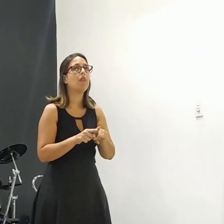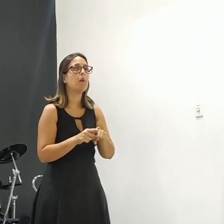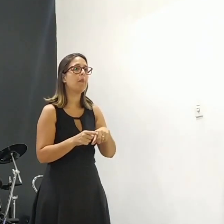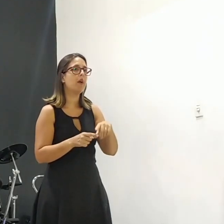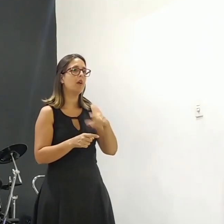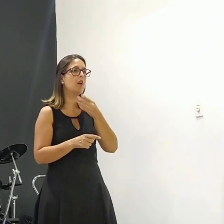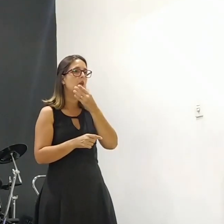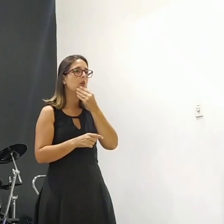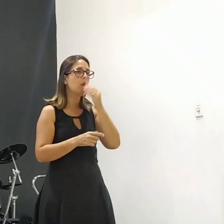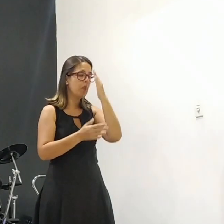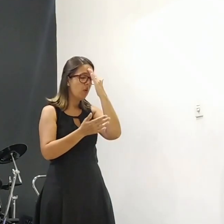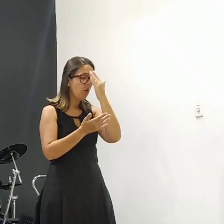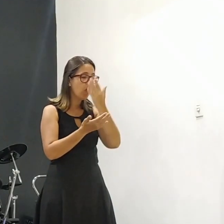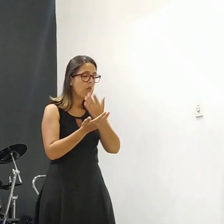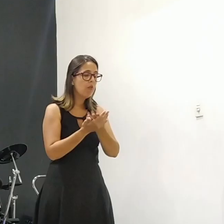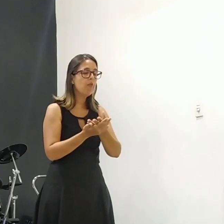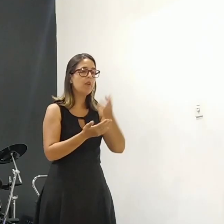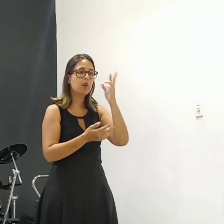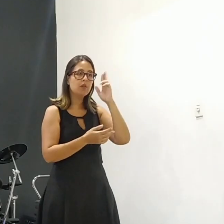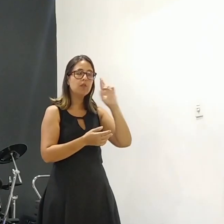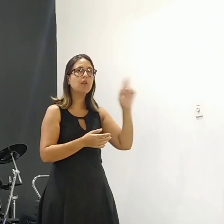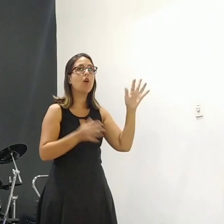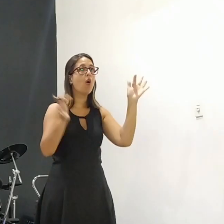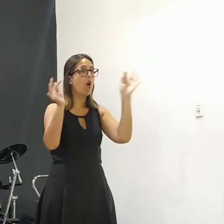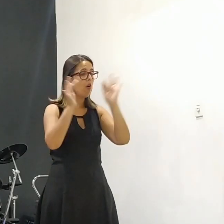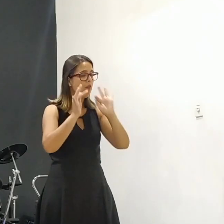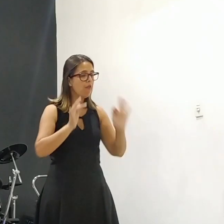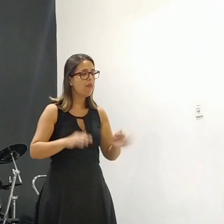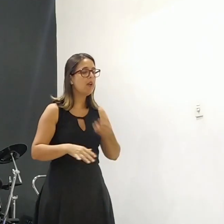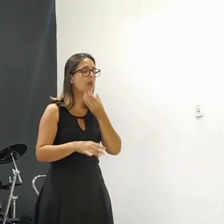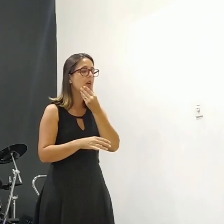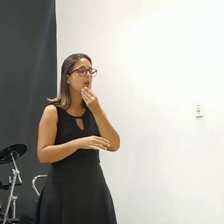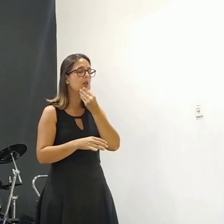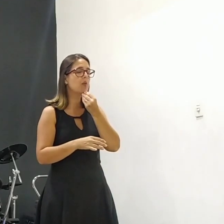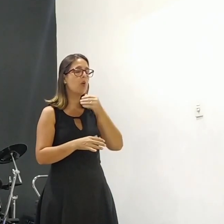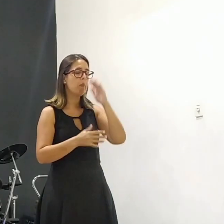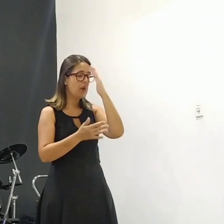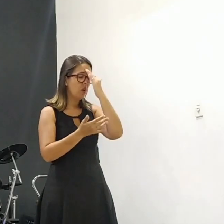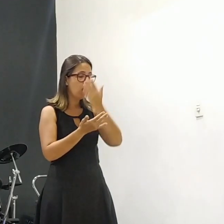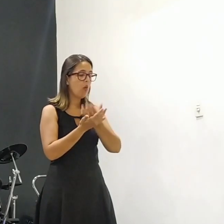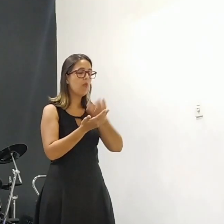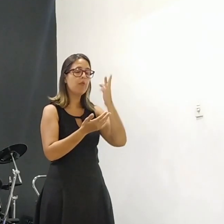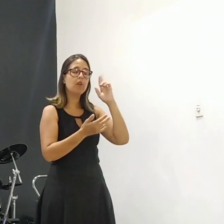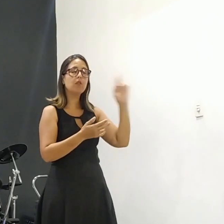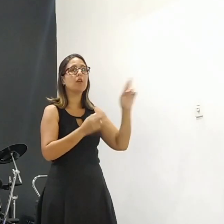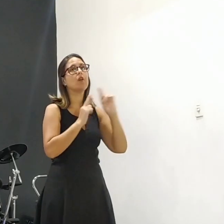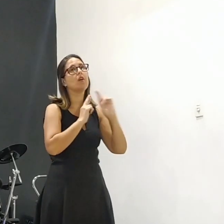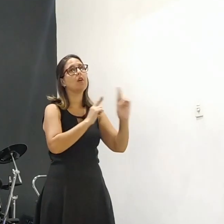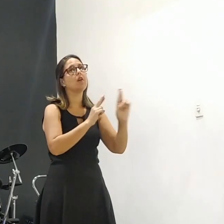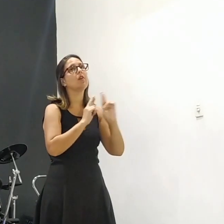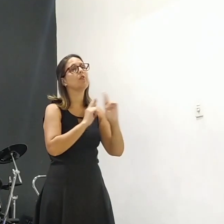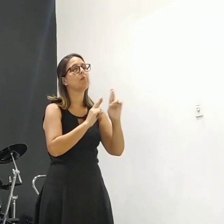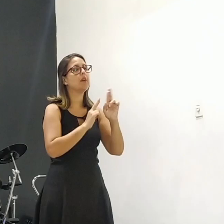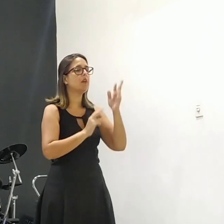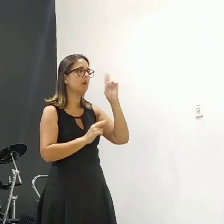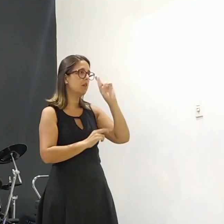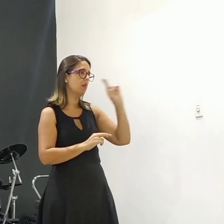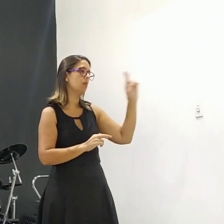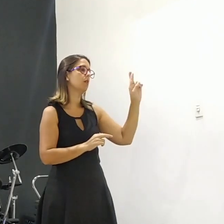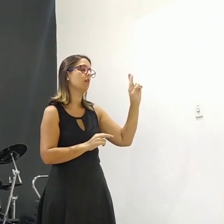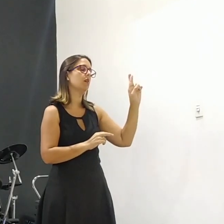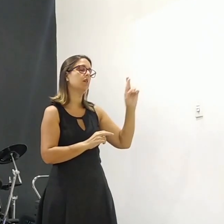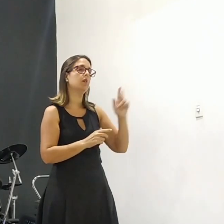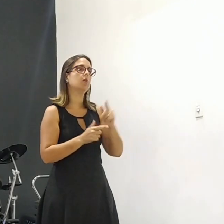no Senhor. E ele vai falar: bendito o varão que confia no Senhor e cuja esperança é o Senhor.